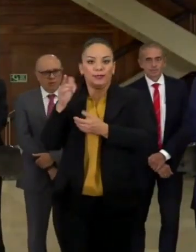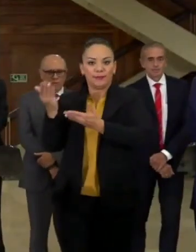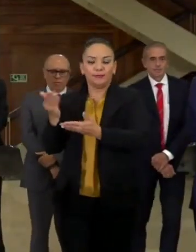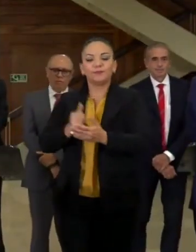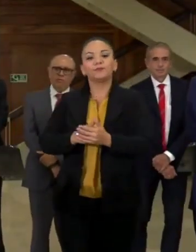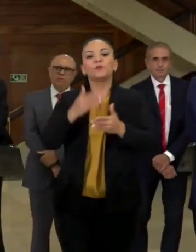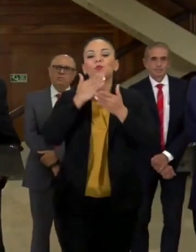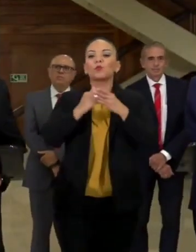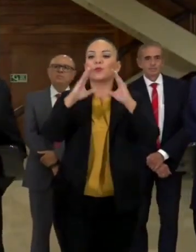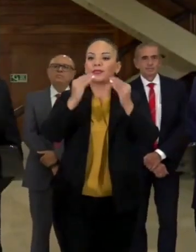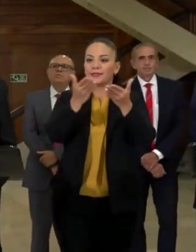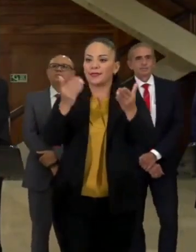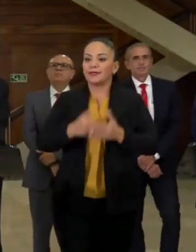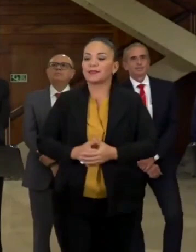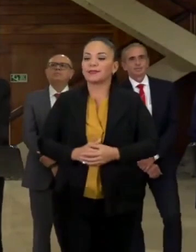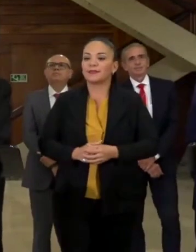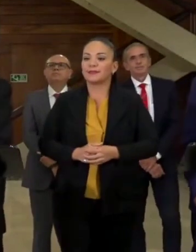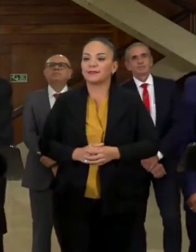Muy buenas tardes.